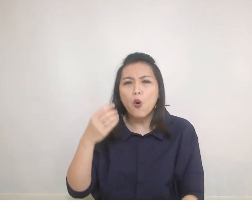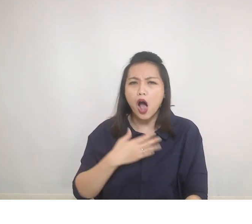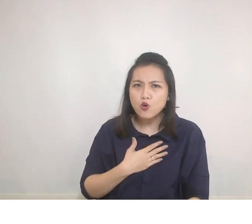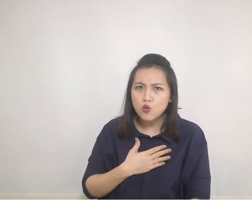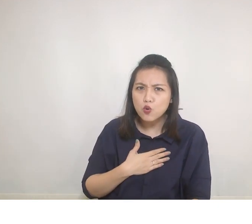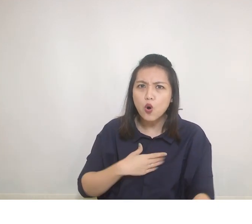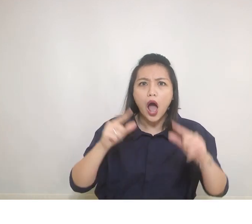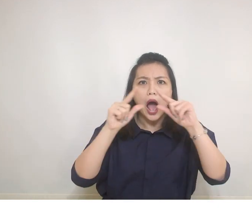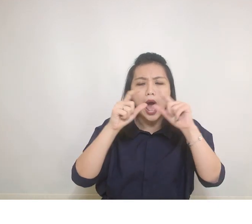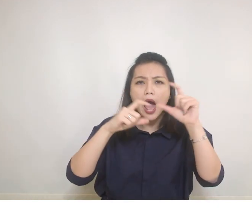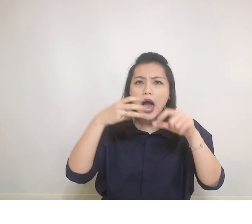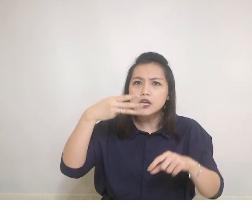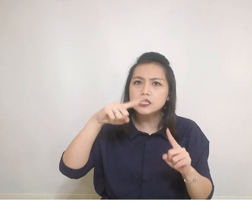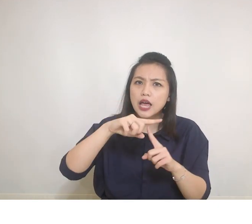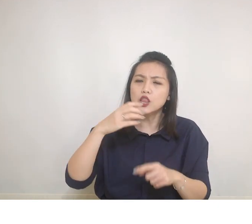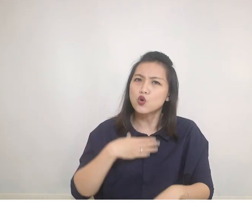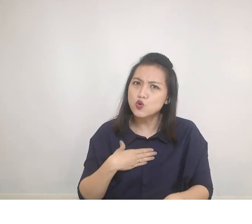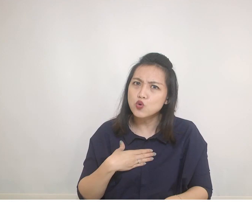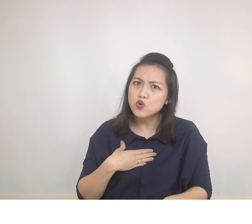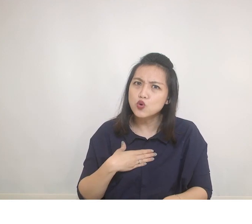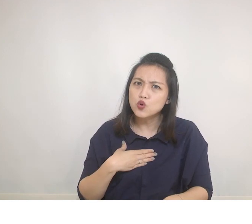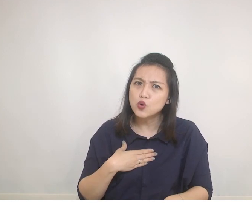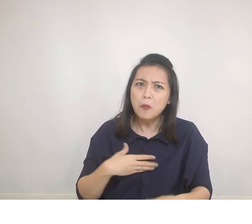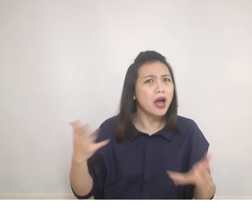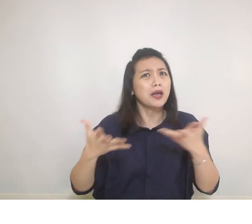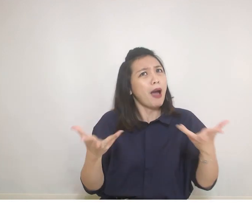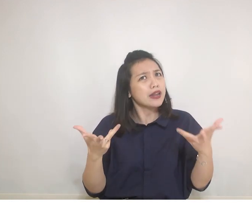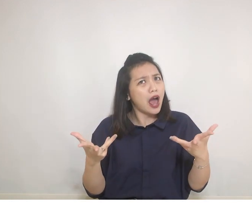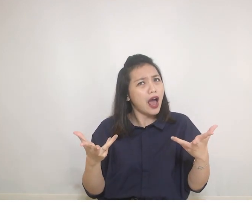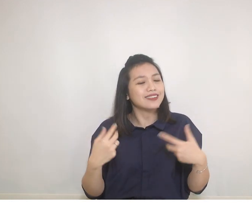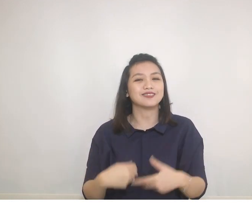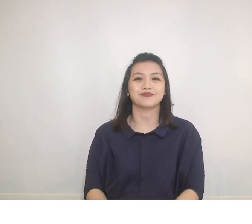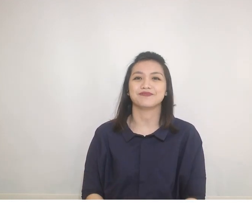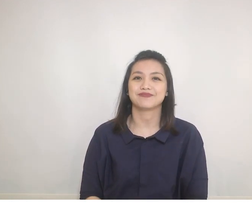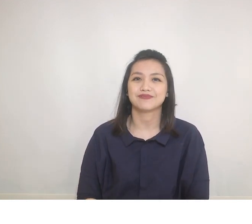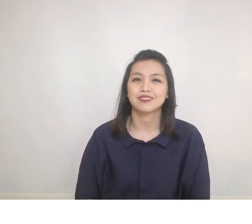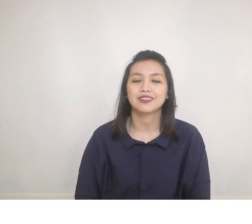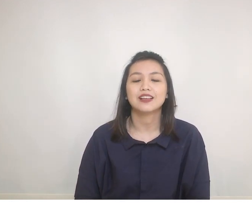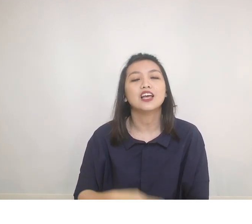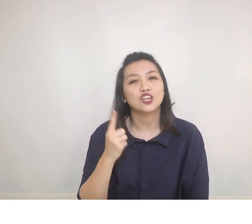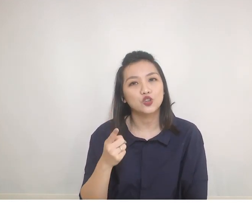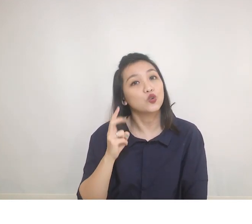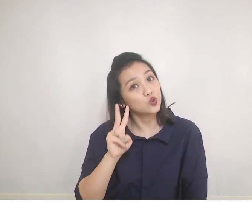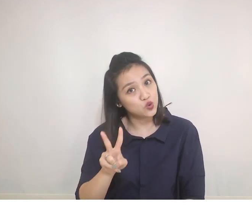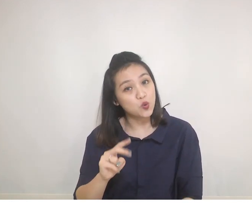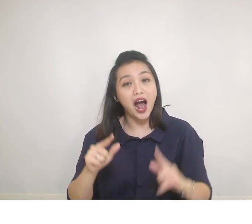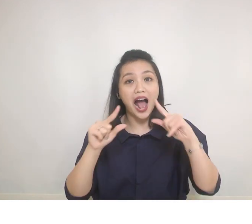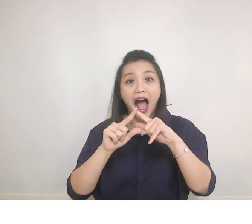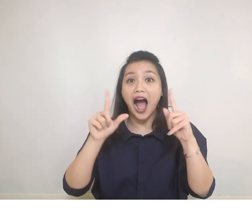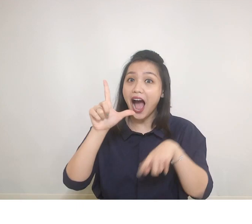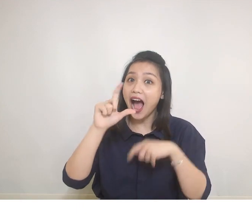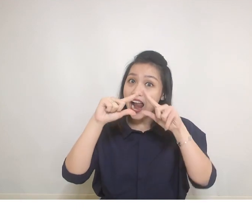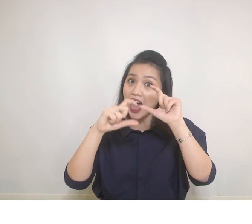saya? Akhirnya kalau Anda berdua berbicara, Anda yang Anda rong-rong apa tadi? Uang gaji uang yang lebih banyak ternyata. Lebih,